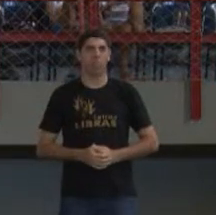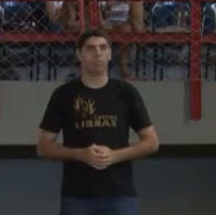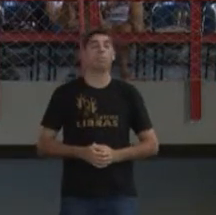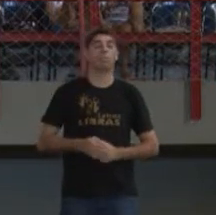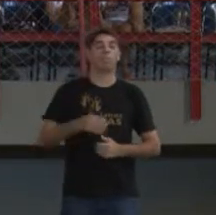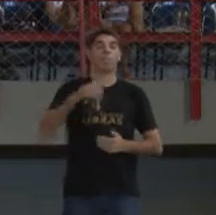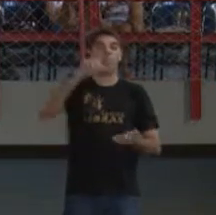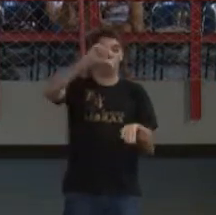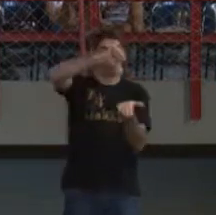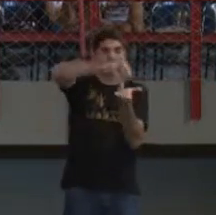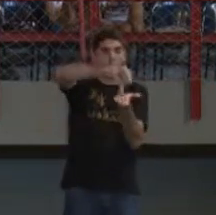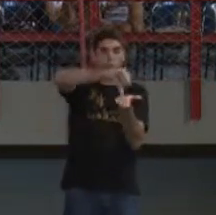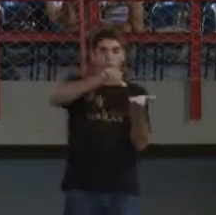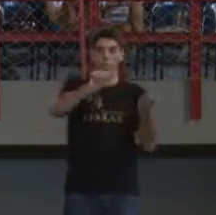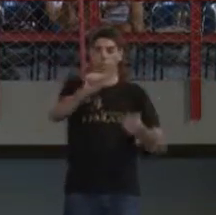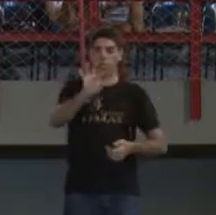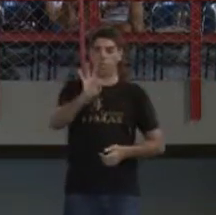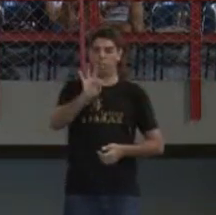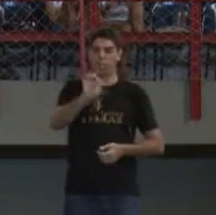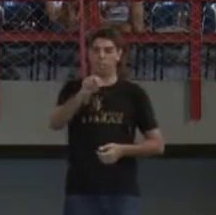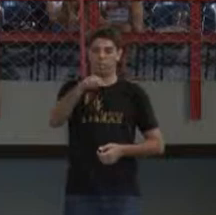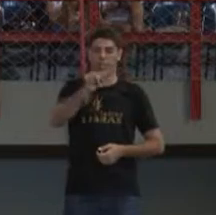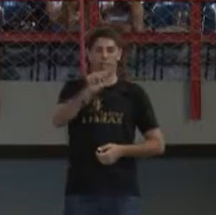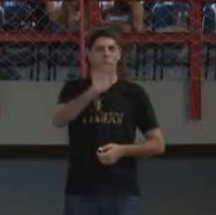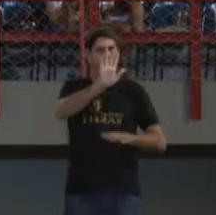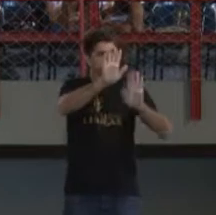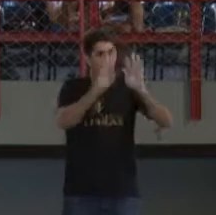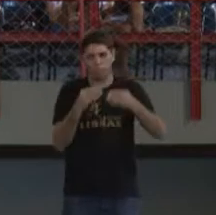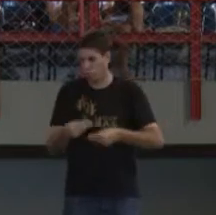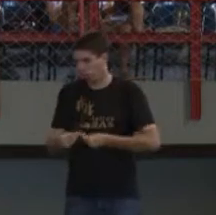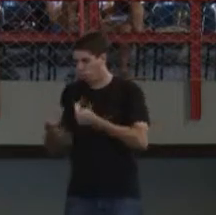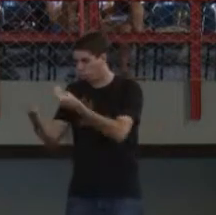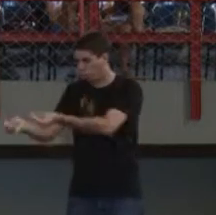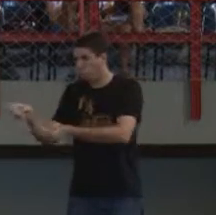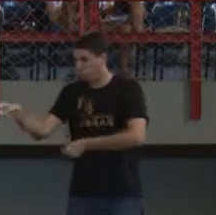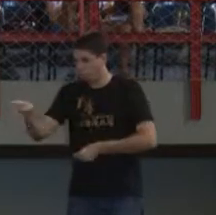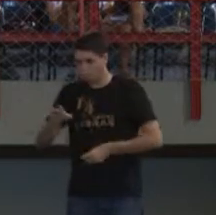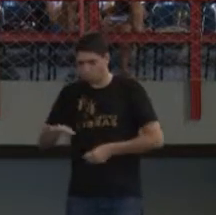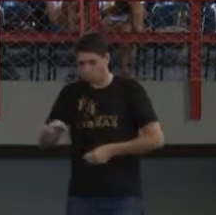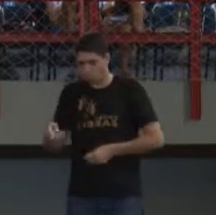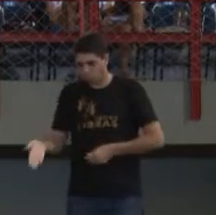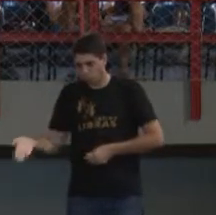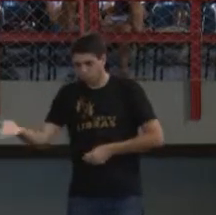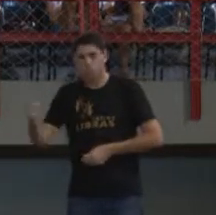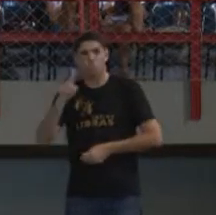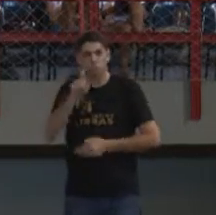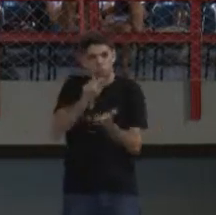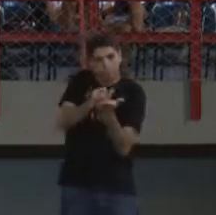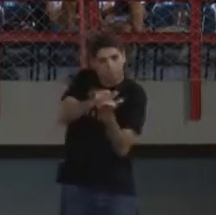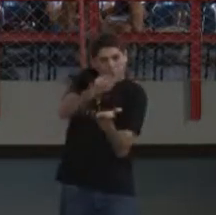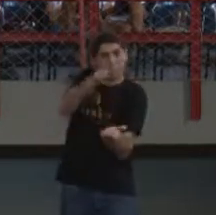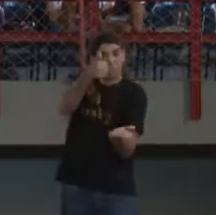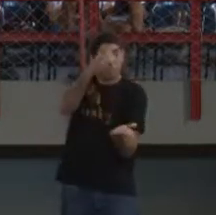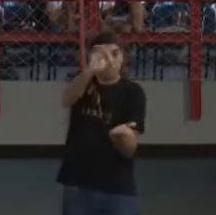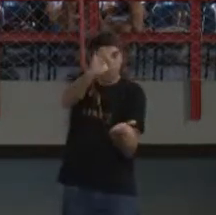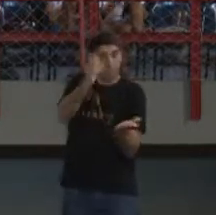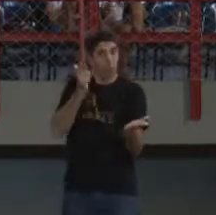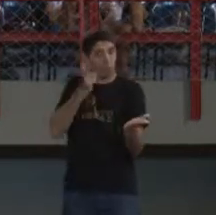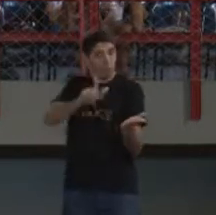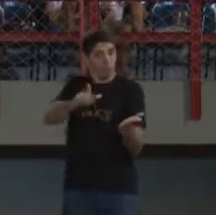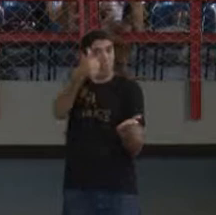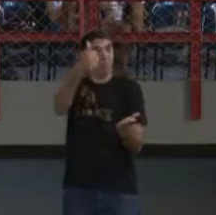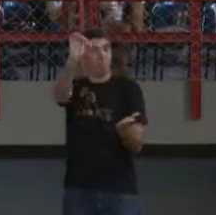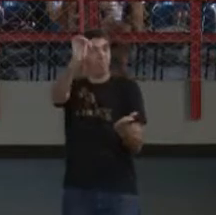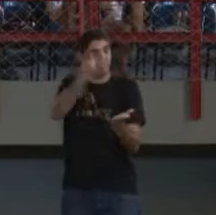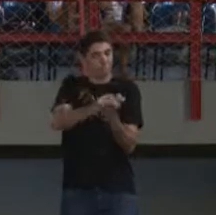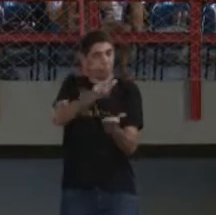Atenas. Toma para ti o papel, para não dizer que eu não te dei nada. Papel do menino ali. Tu juntando 10 papel desse, tu tem 10 papel. É